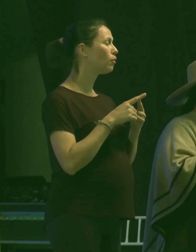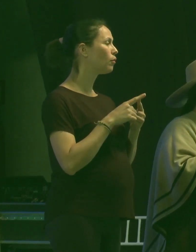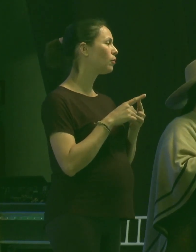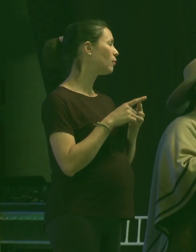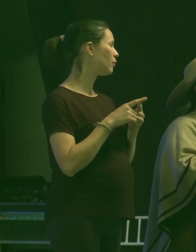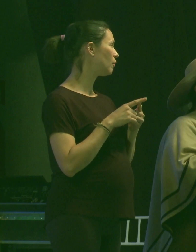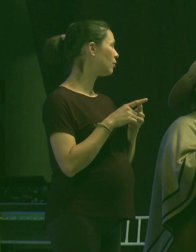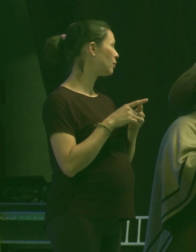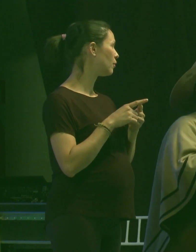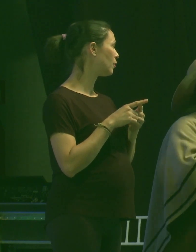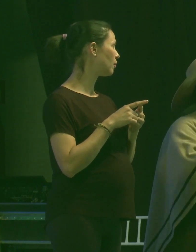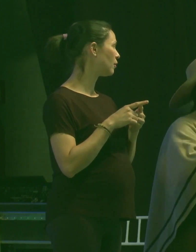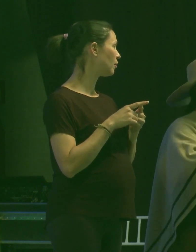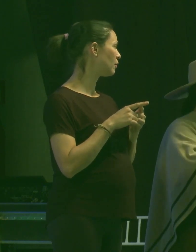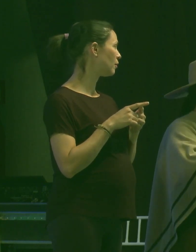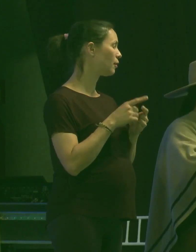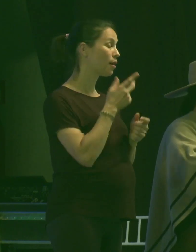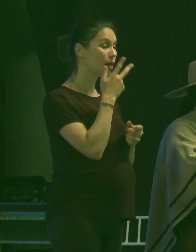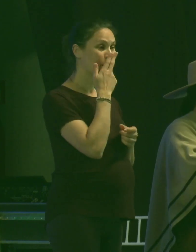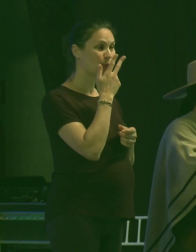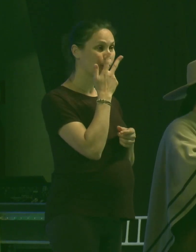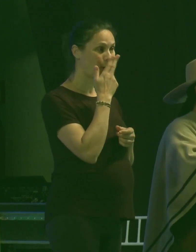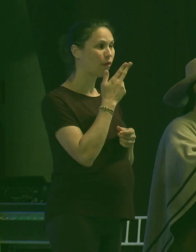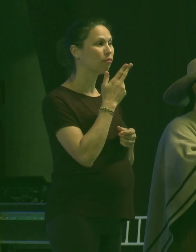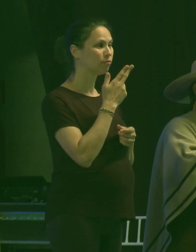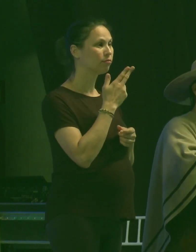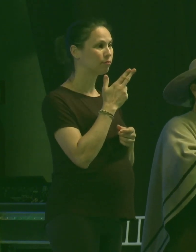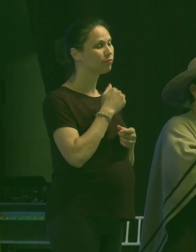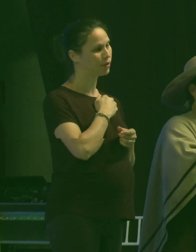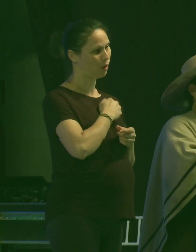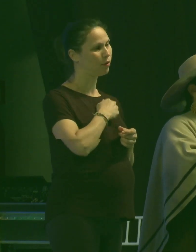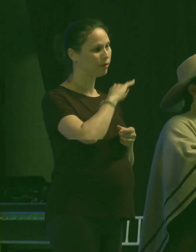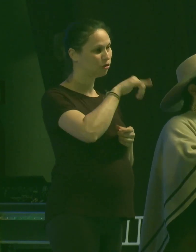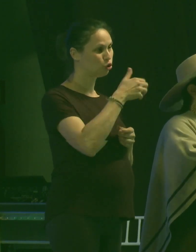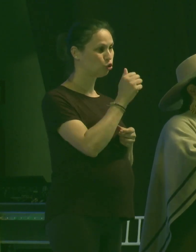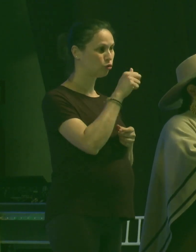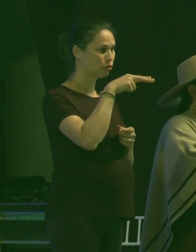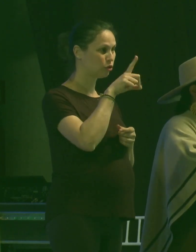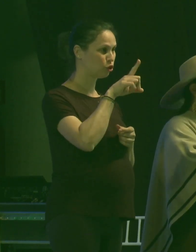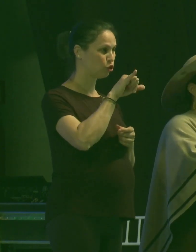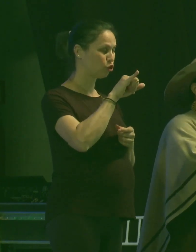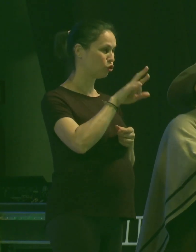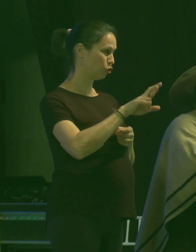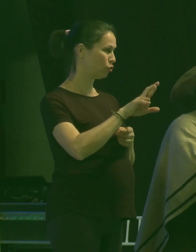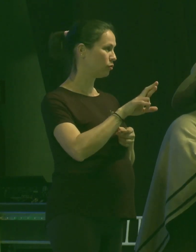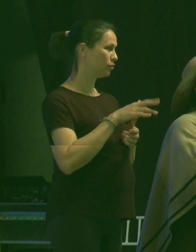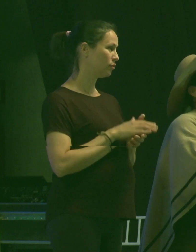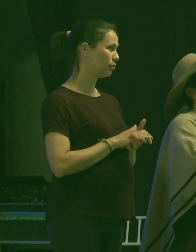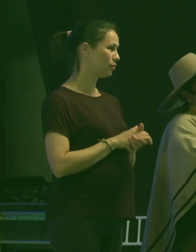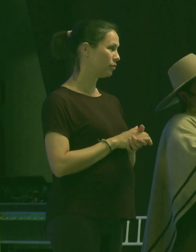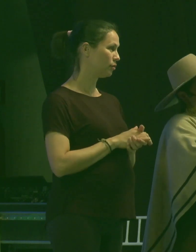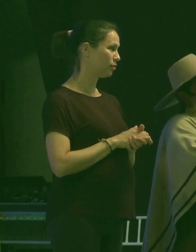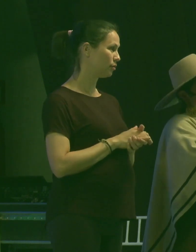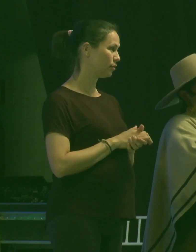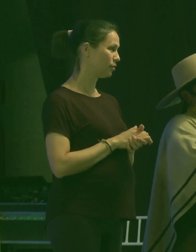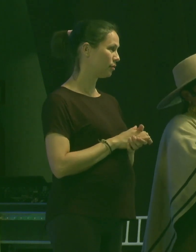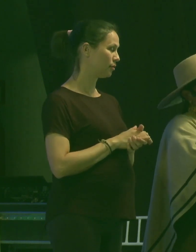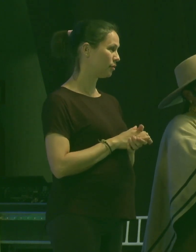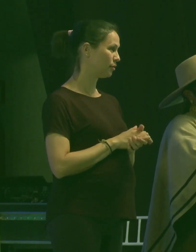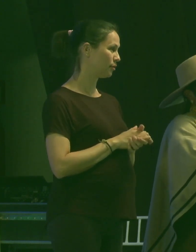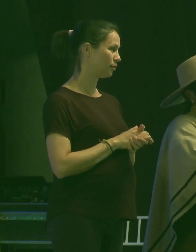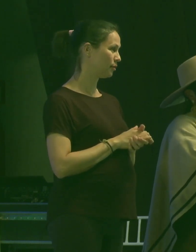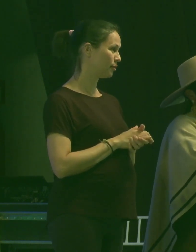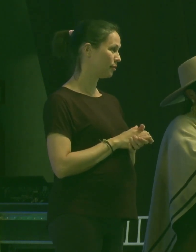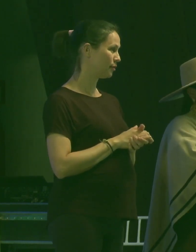assim como o saudoso Jandir, Ele é um contrabaixista, gente. E ele